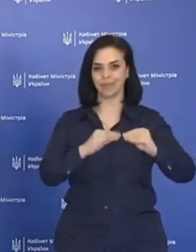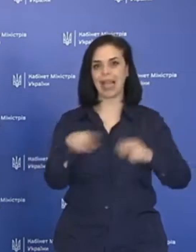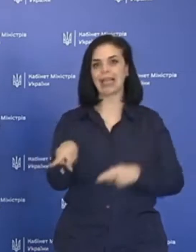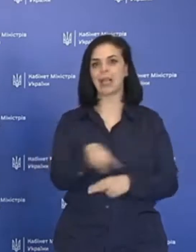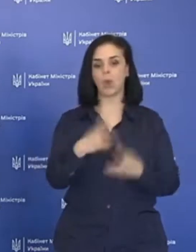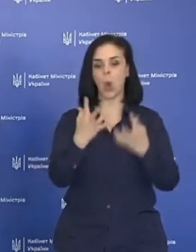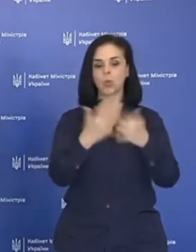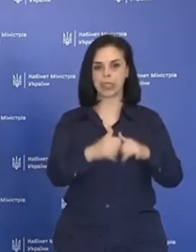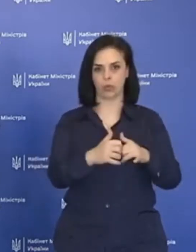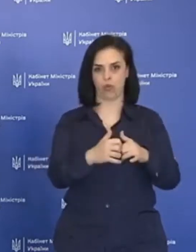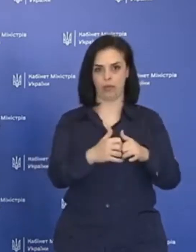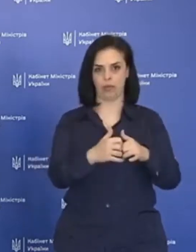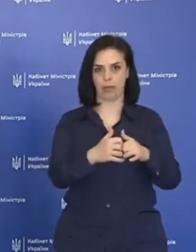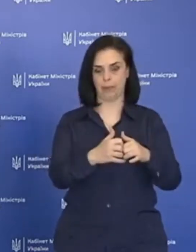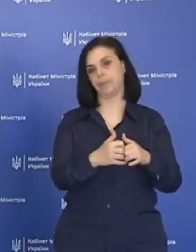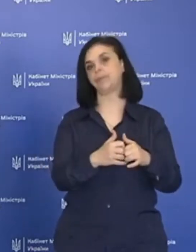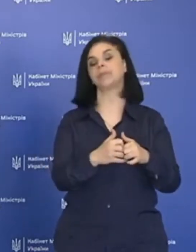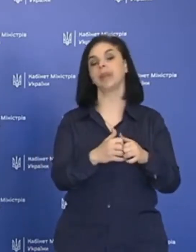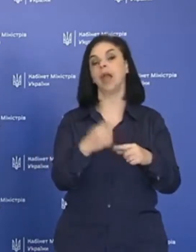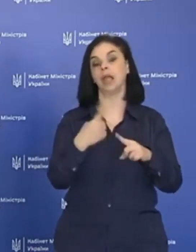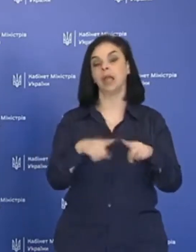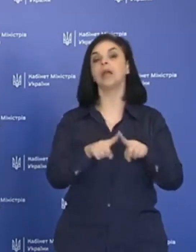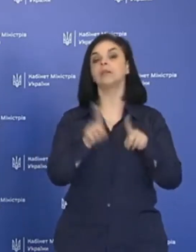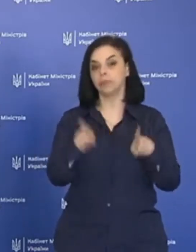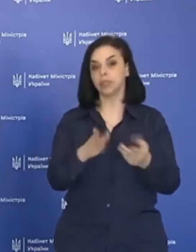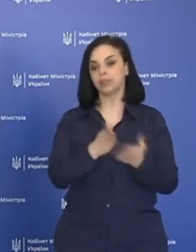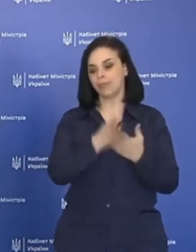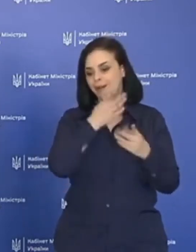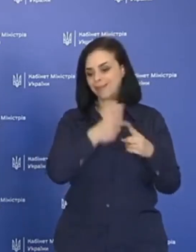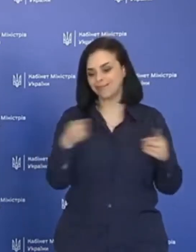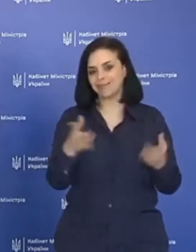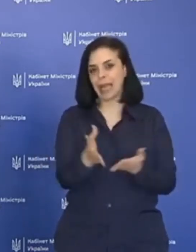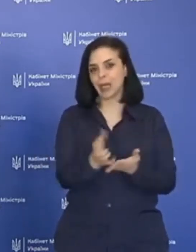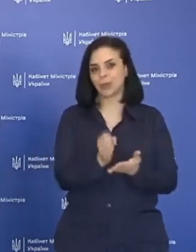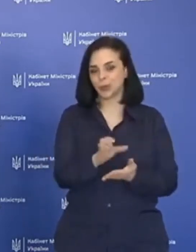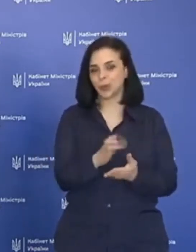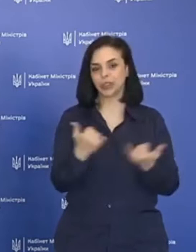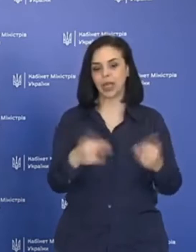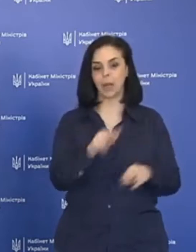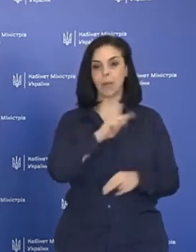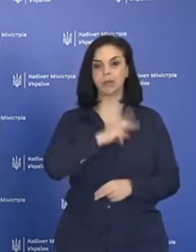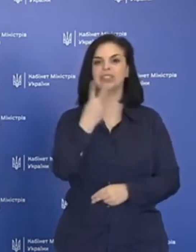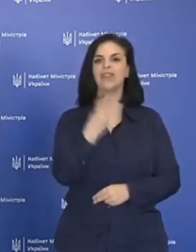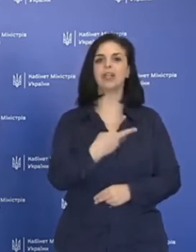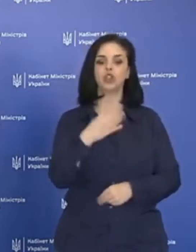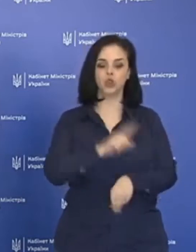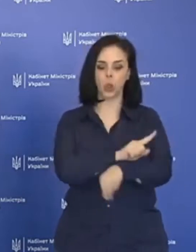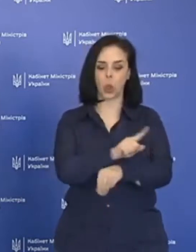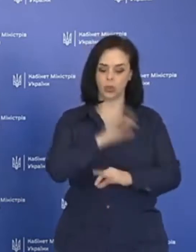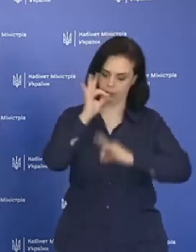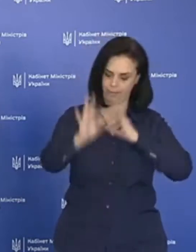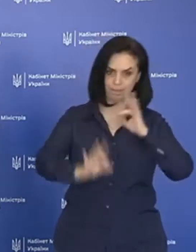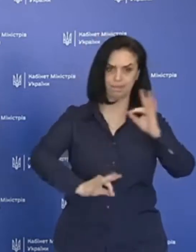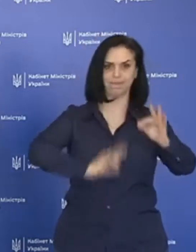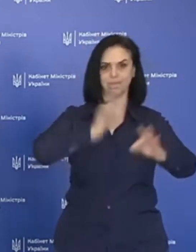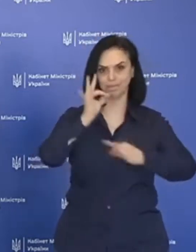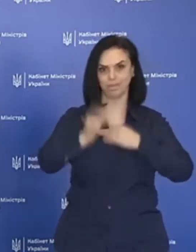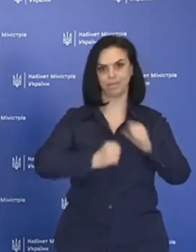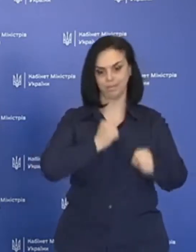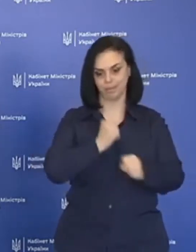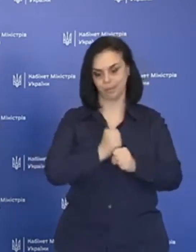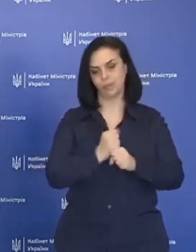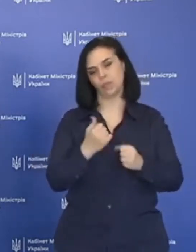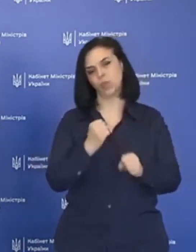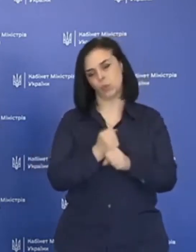лабораторне устаткування, яке теж має певний ресурс, і зараз працює 24 години на добу,